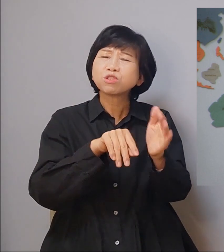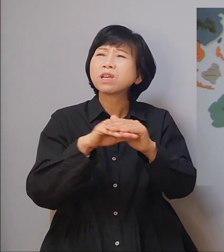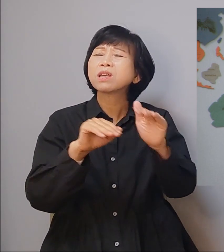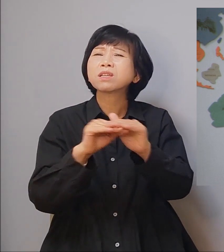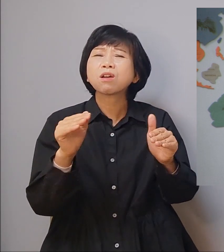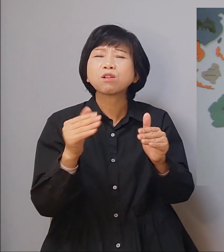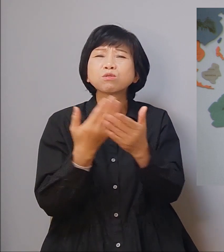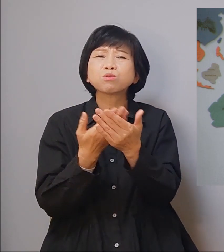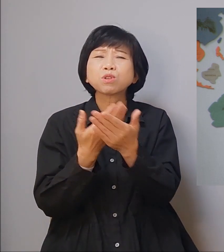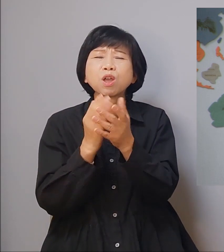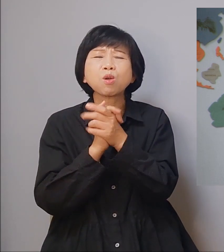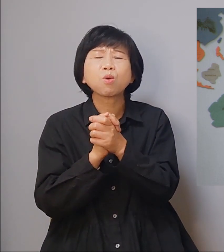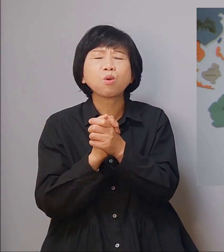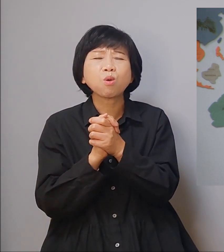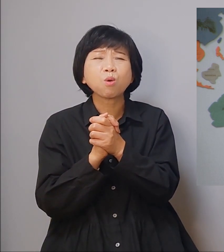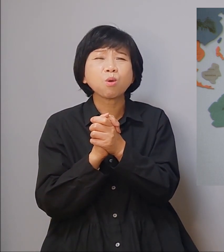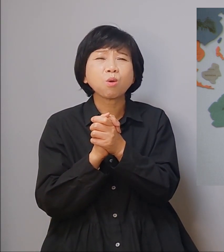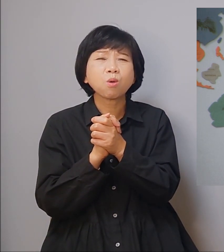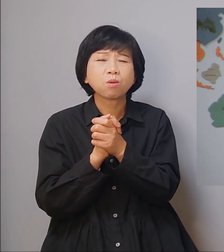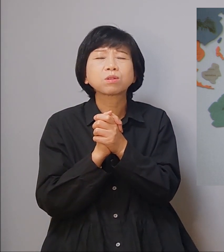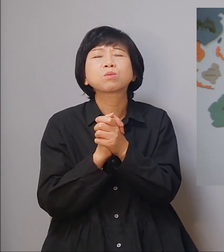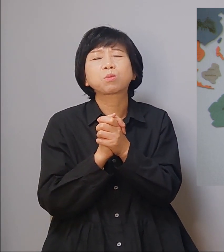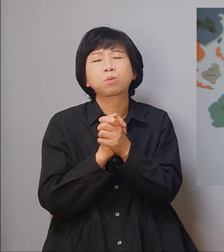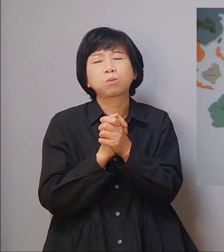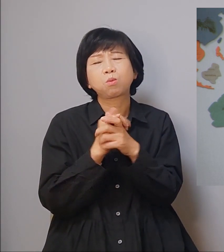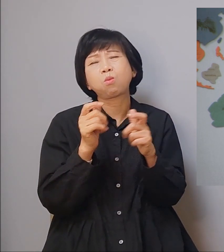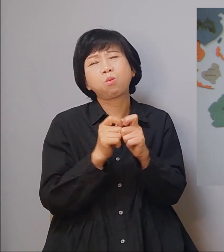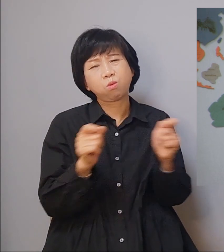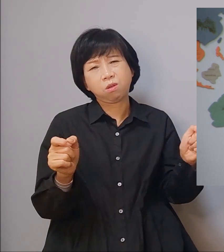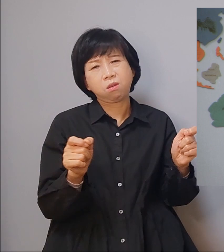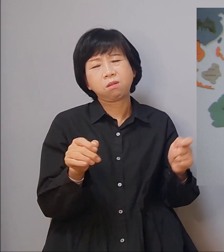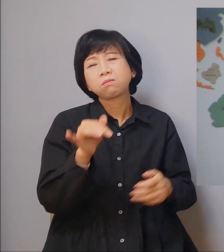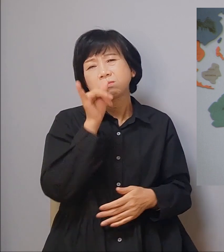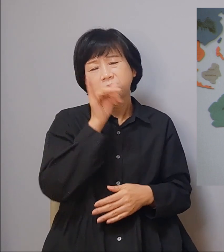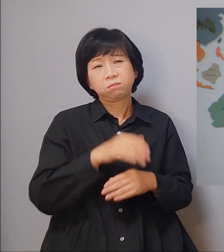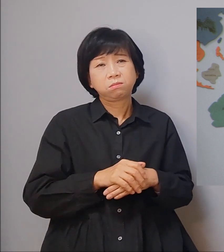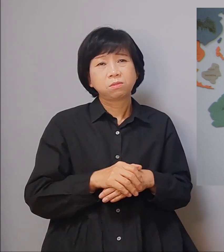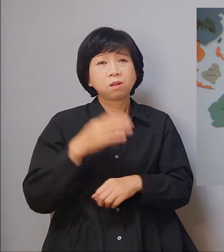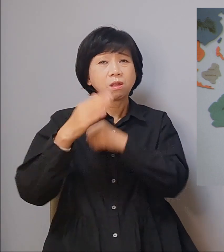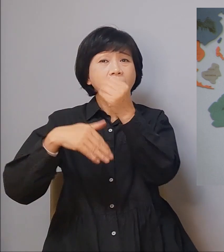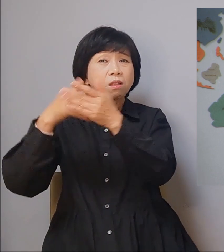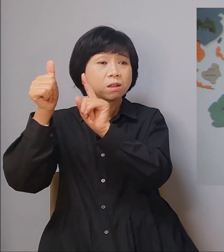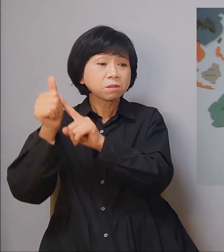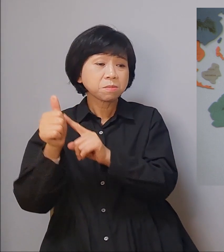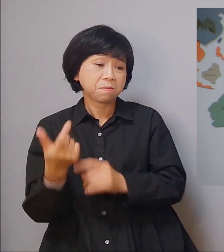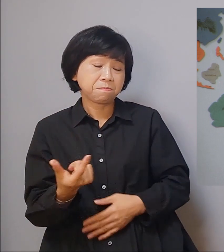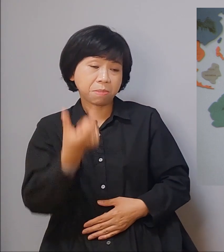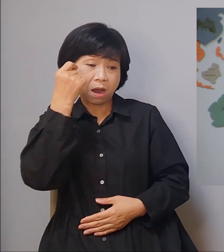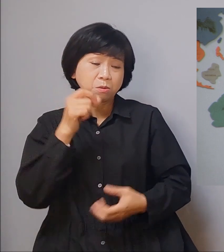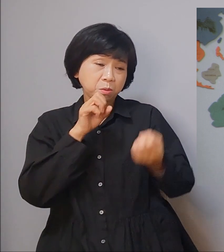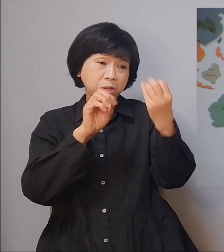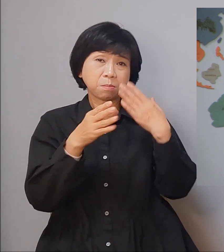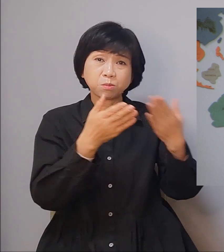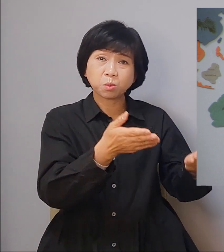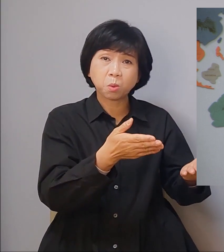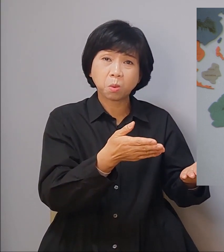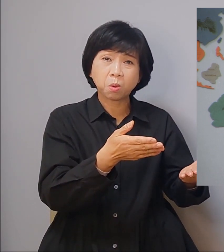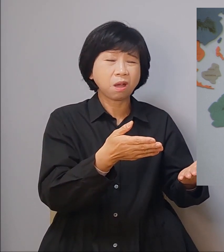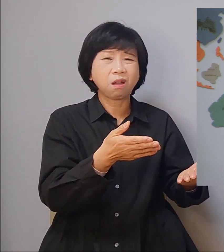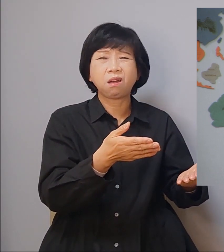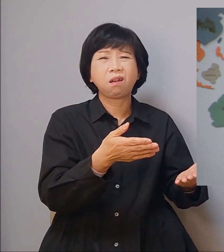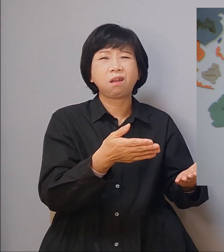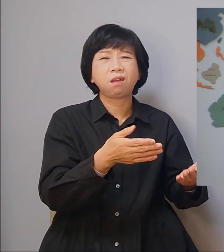주세요, 그렇게 오랫동안 기도할 수 있습니다. 하지만 하나님은 그 기도를 지금 당장 들어주시지 않을